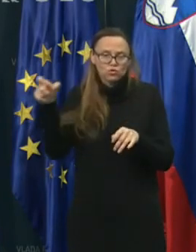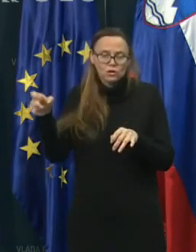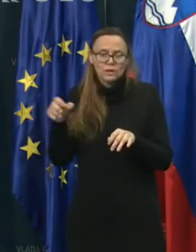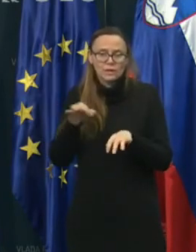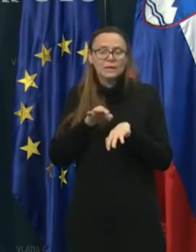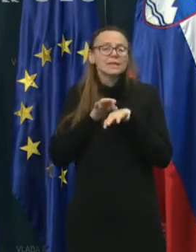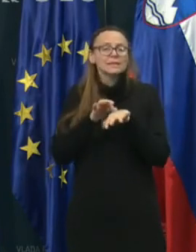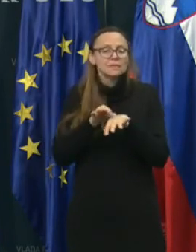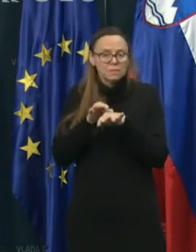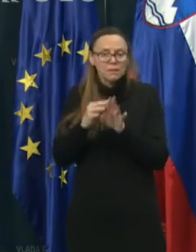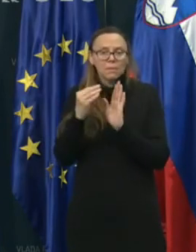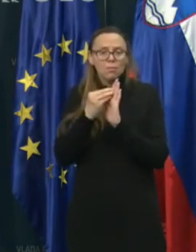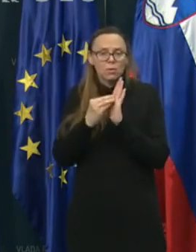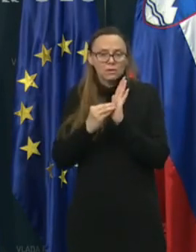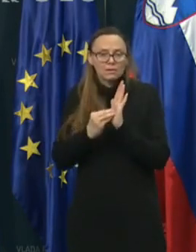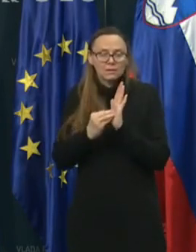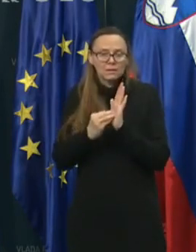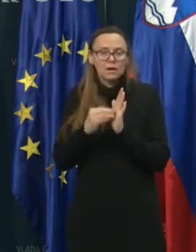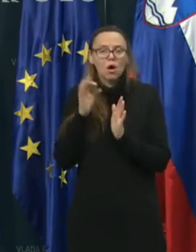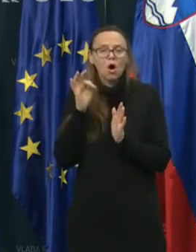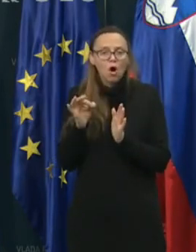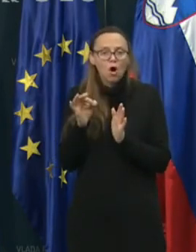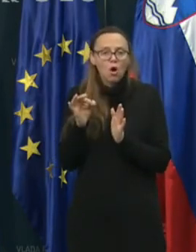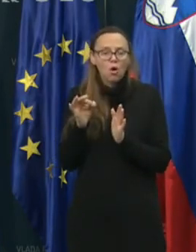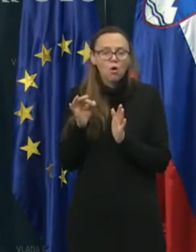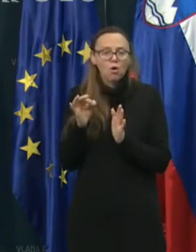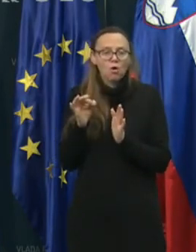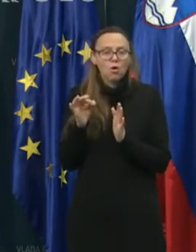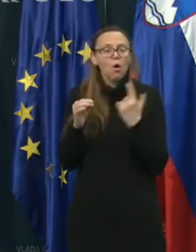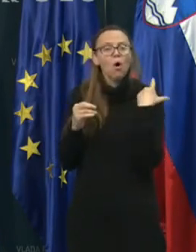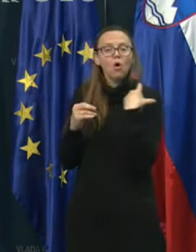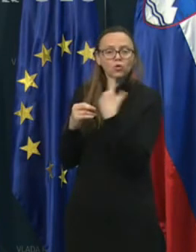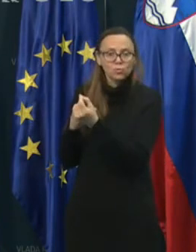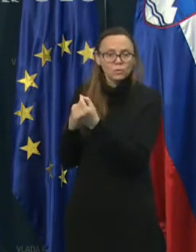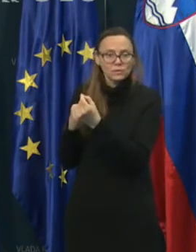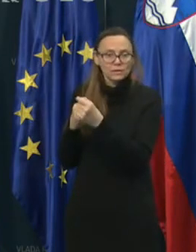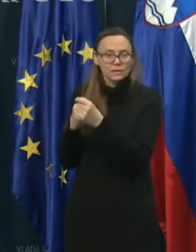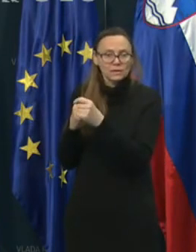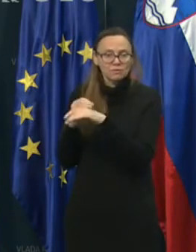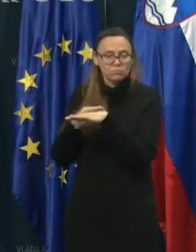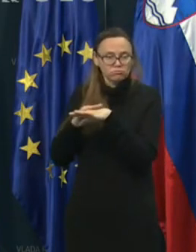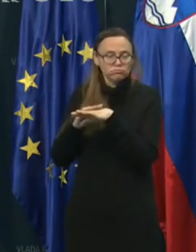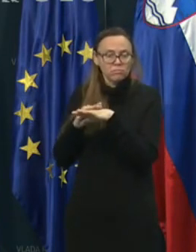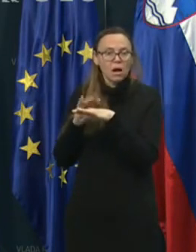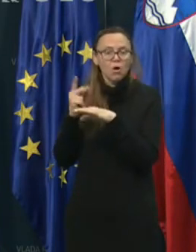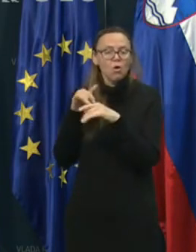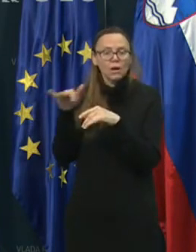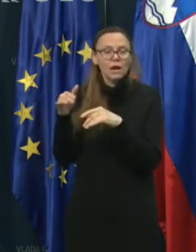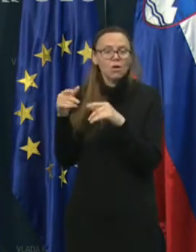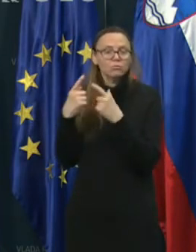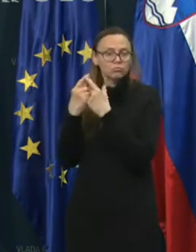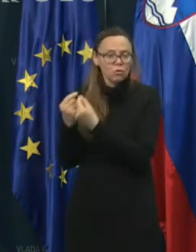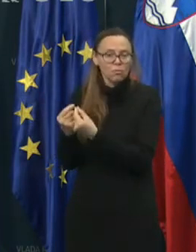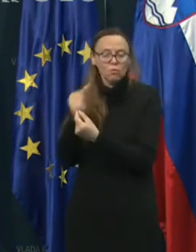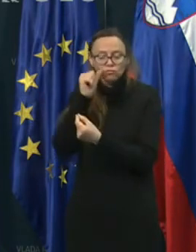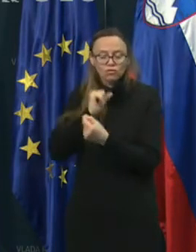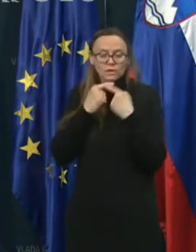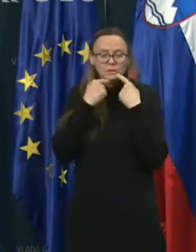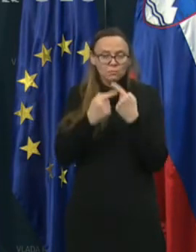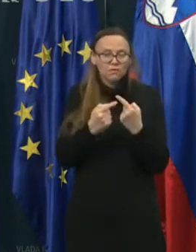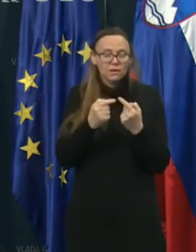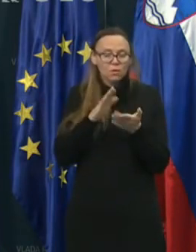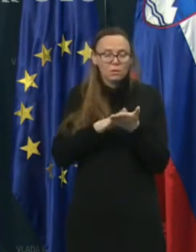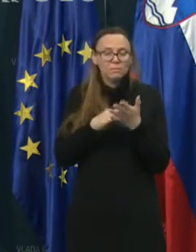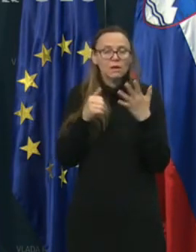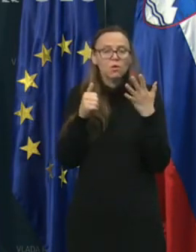Spremljajo se podatki o odpustitvi iz bolnišnic. Včeraj sem navedel, da je bilo takih primerov